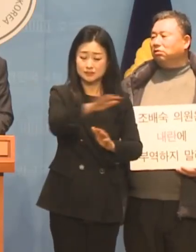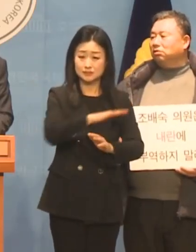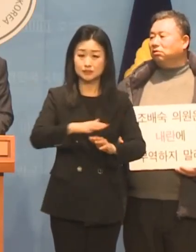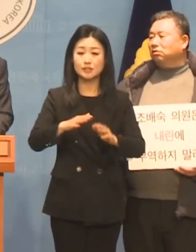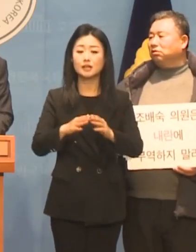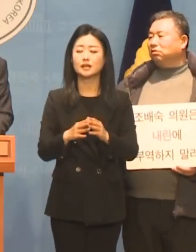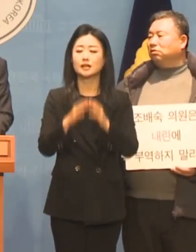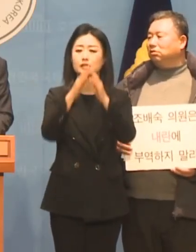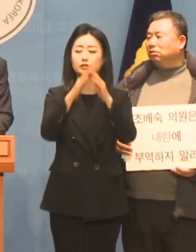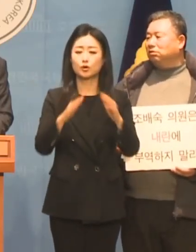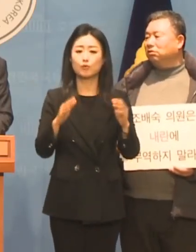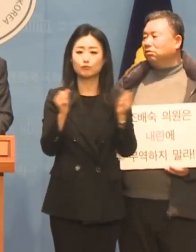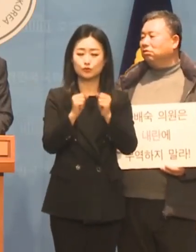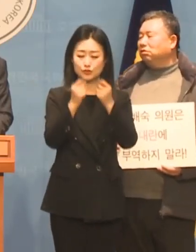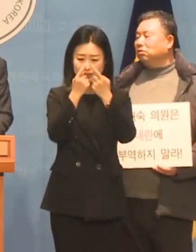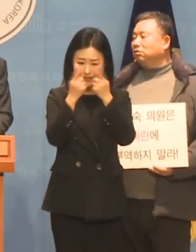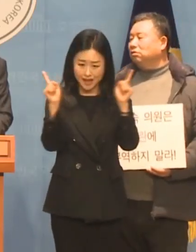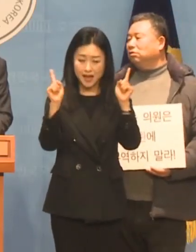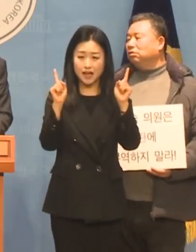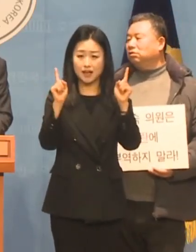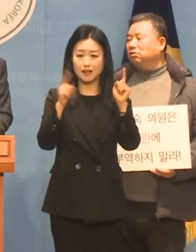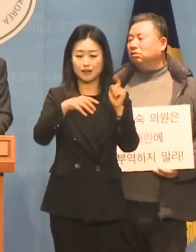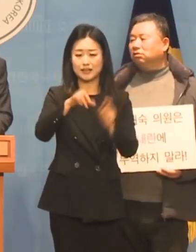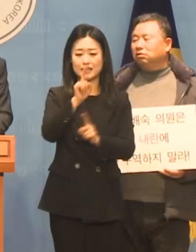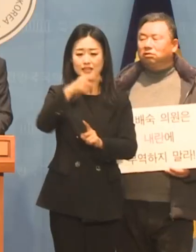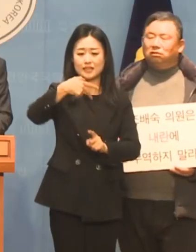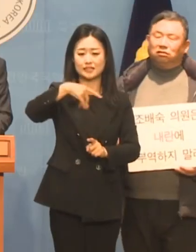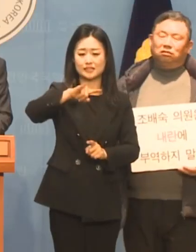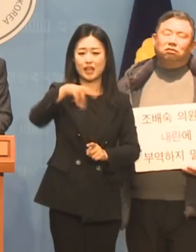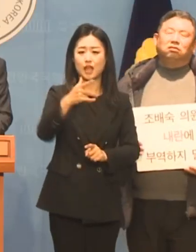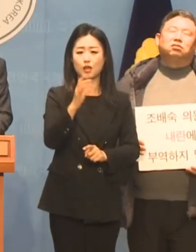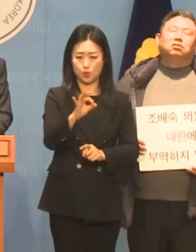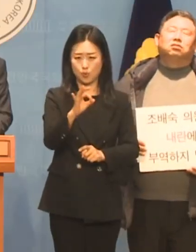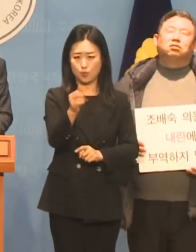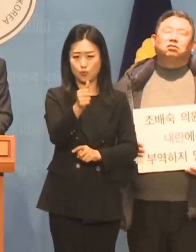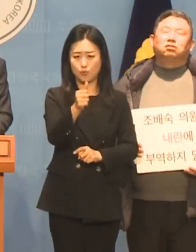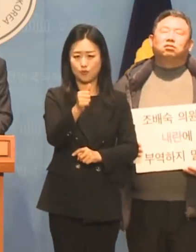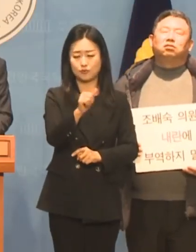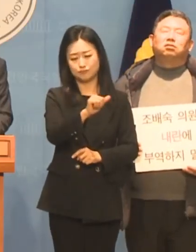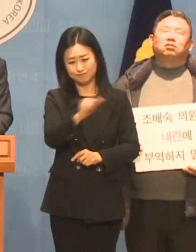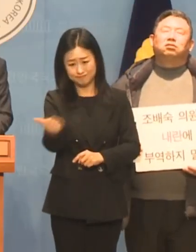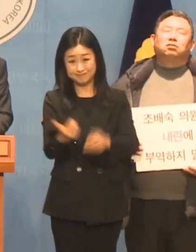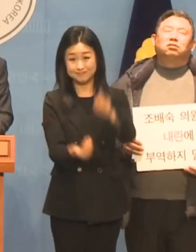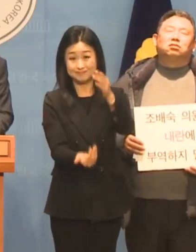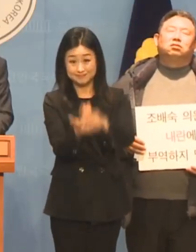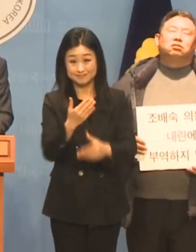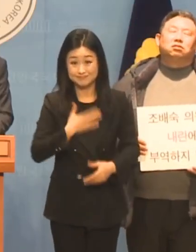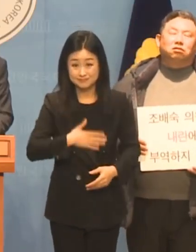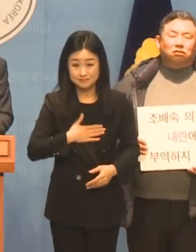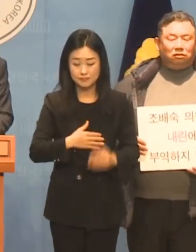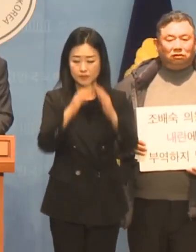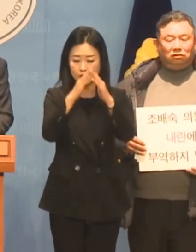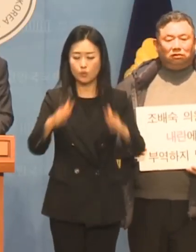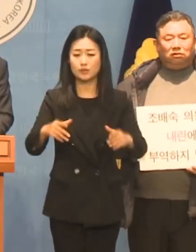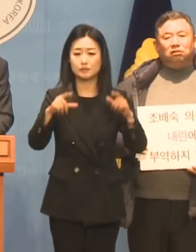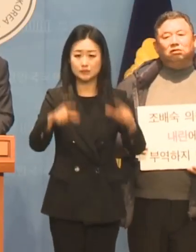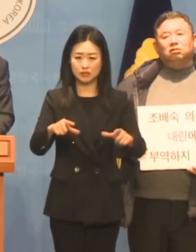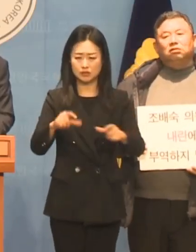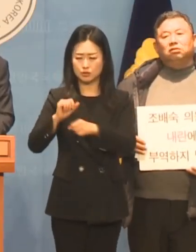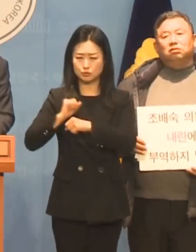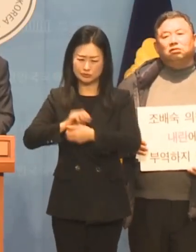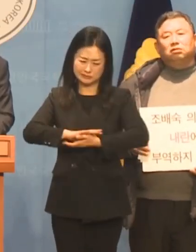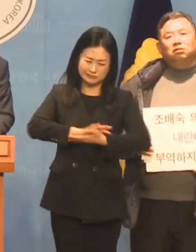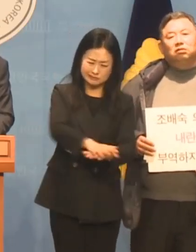전북대학교 이세종 열사가 있기 때문입니다. 호남은 위헌 불법 군부 독재에 가장